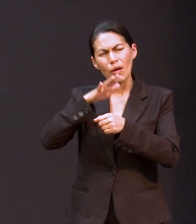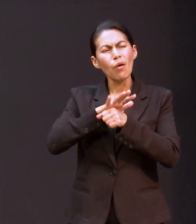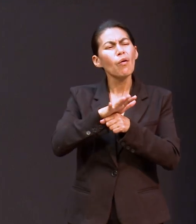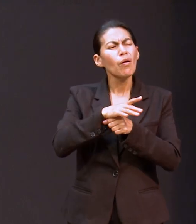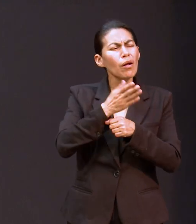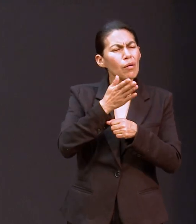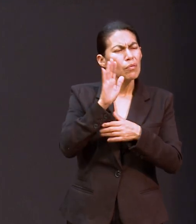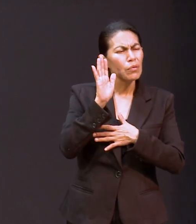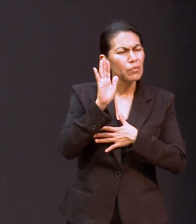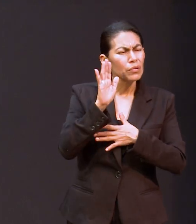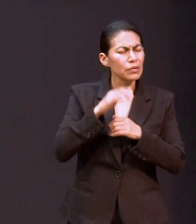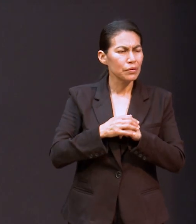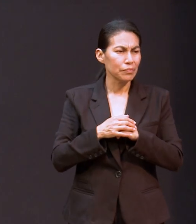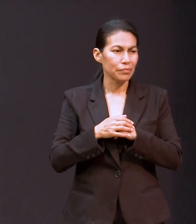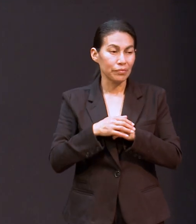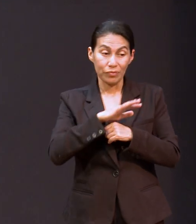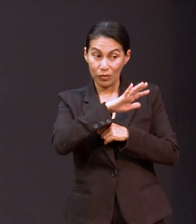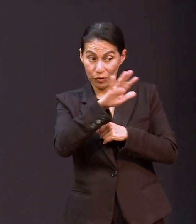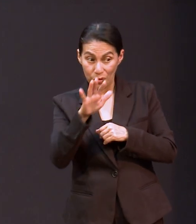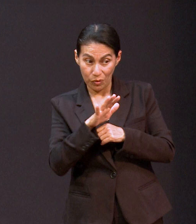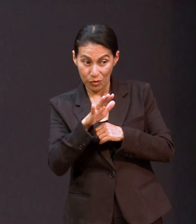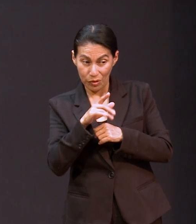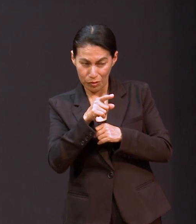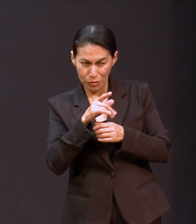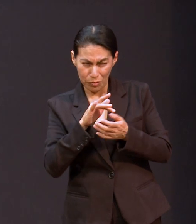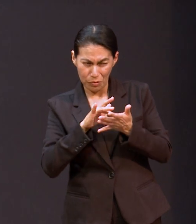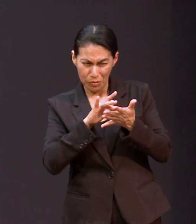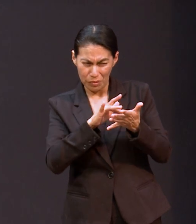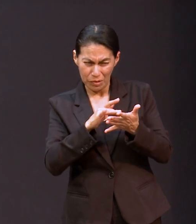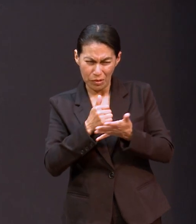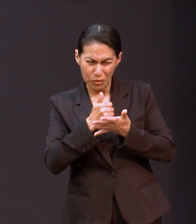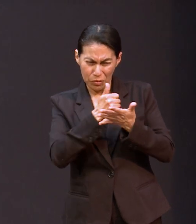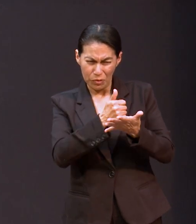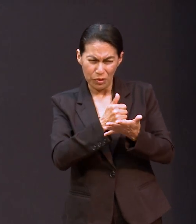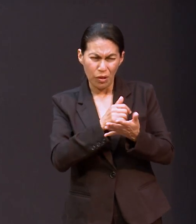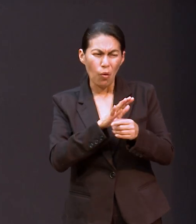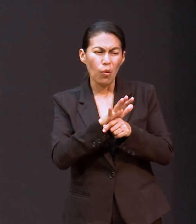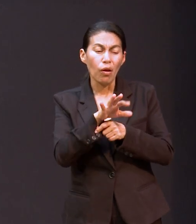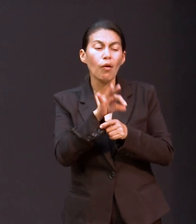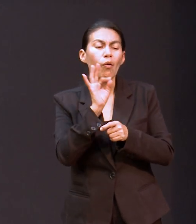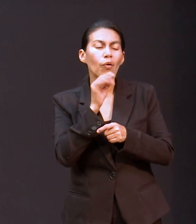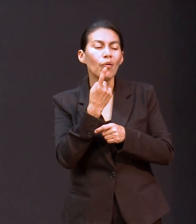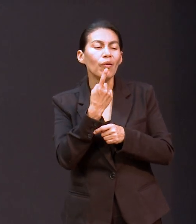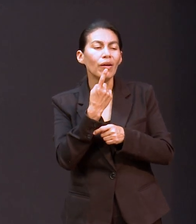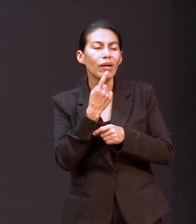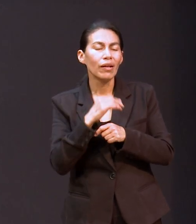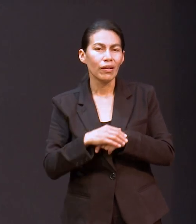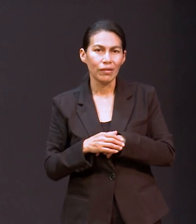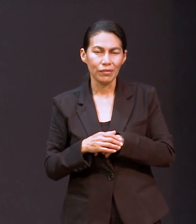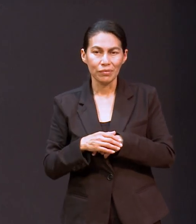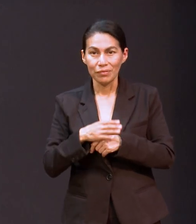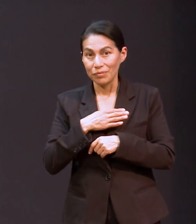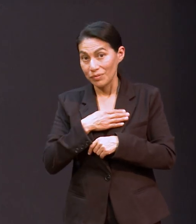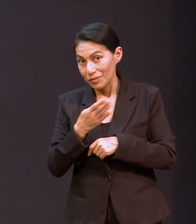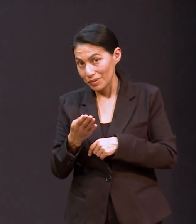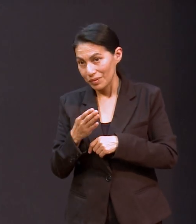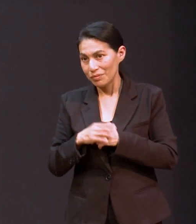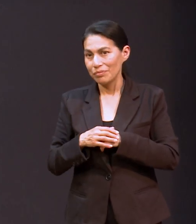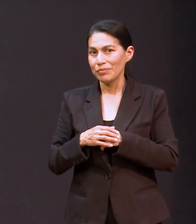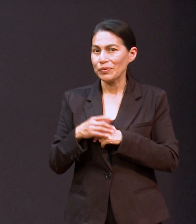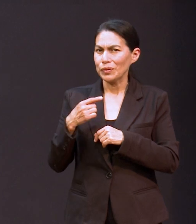Cuál es la promesa que tienes de todas las que te han ayudado en tu vida Cuál es la promesa una de ellas